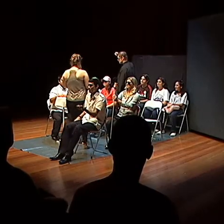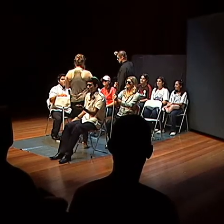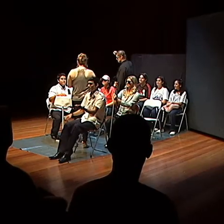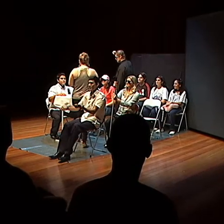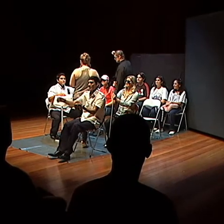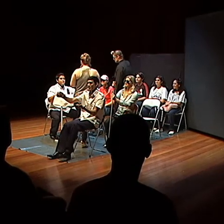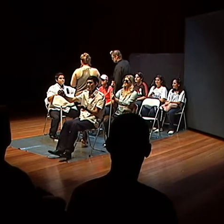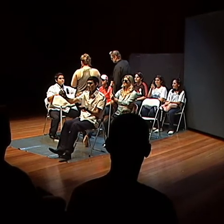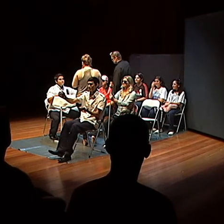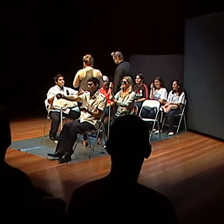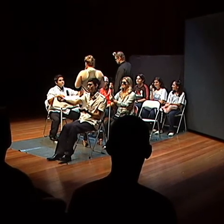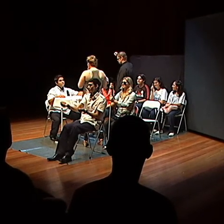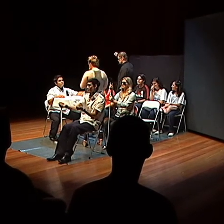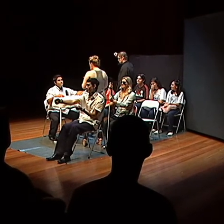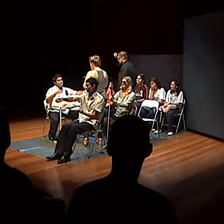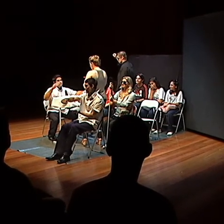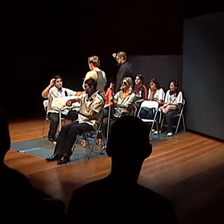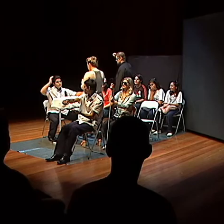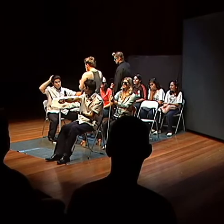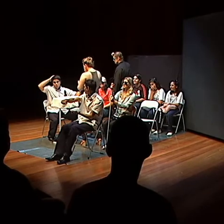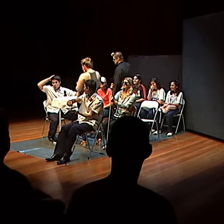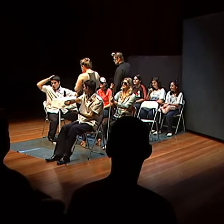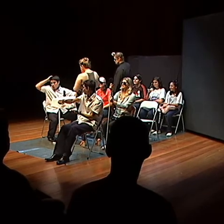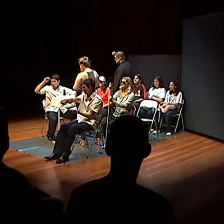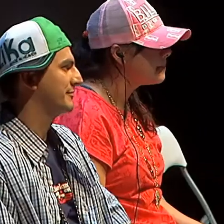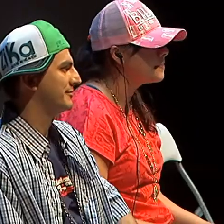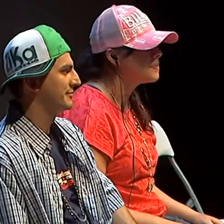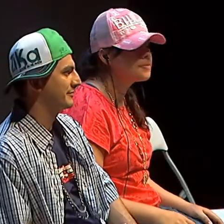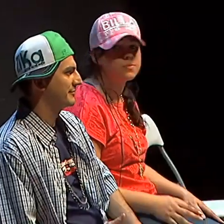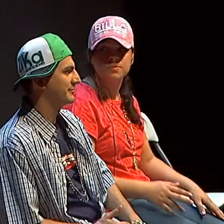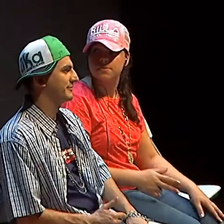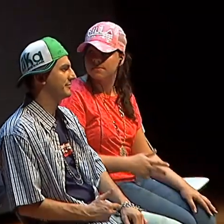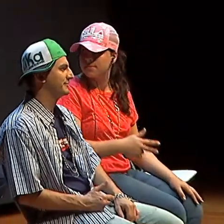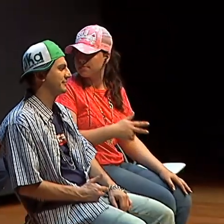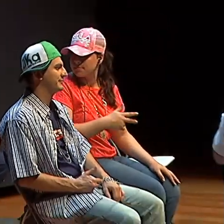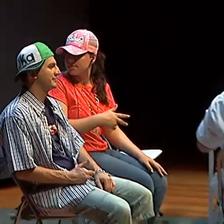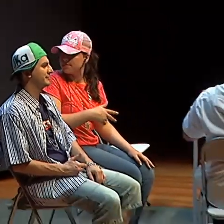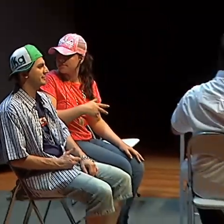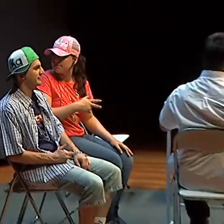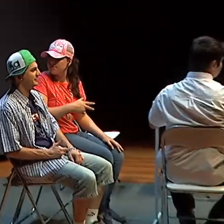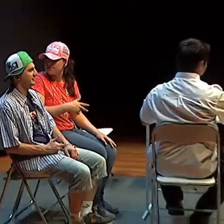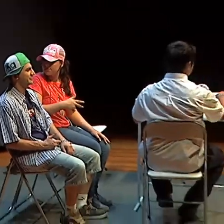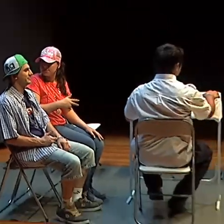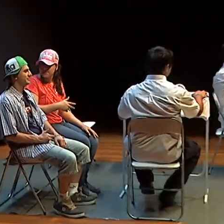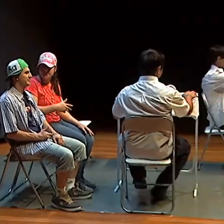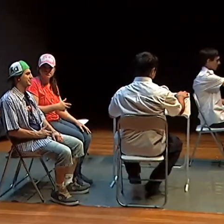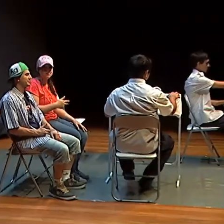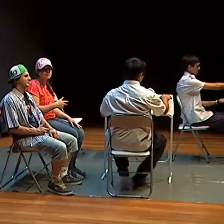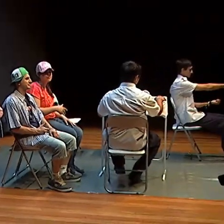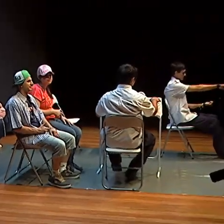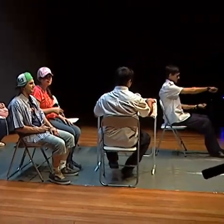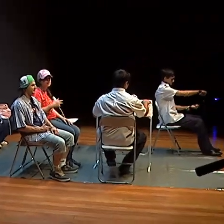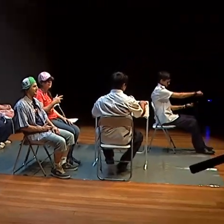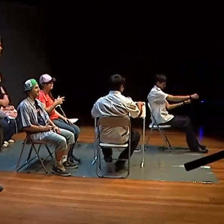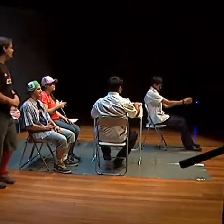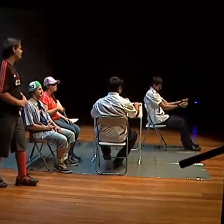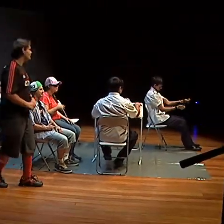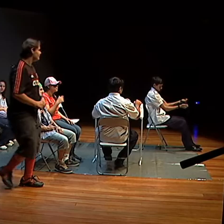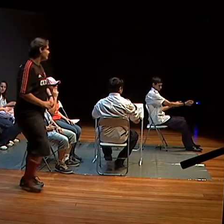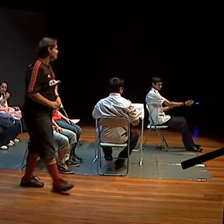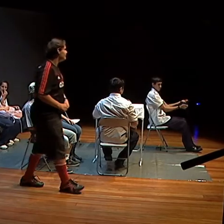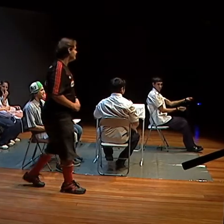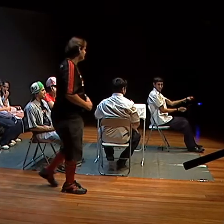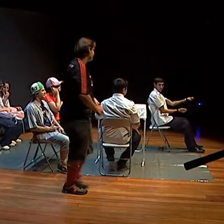a falta de informação e de preparo da sociedade o projeto fazendo arte com teatro surdo desenvolve